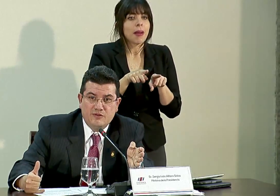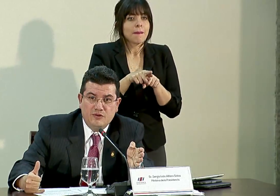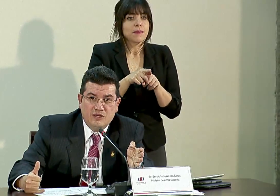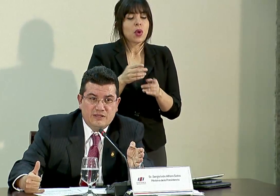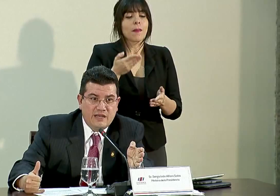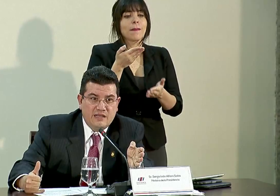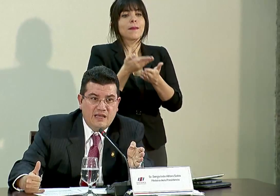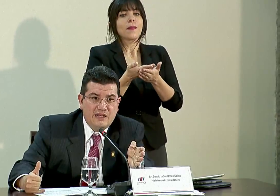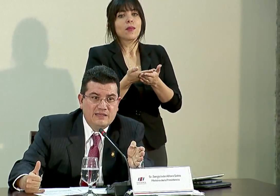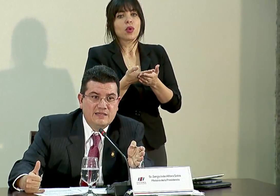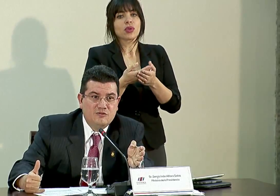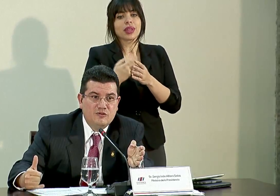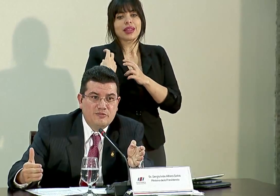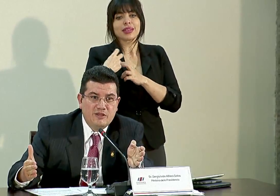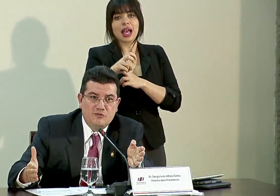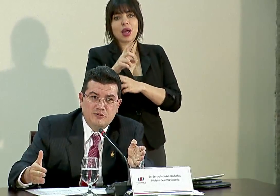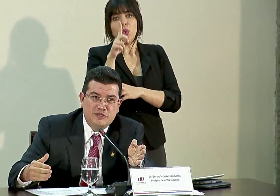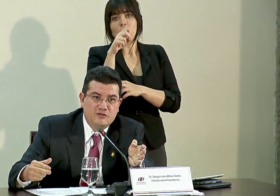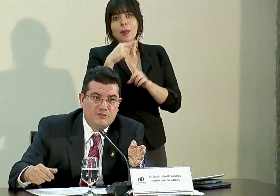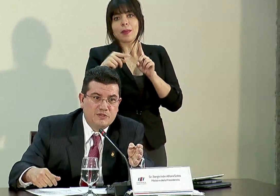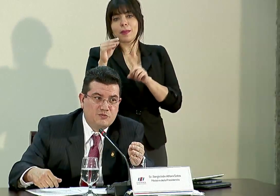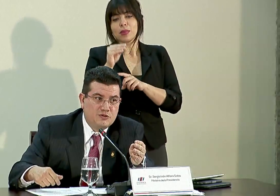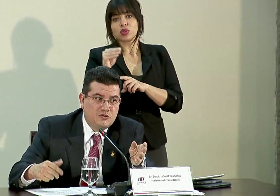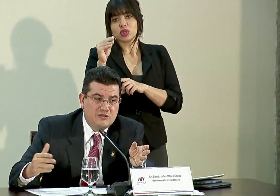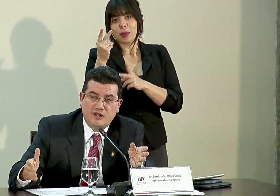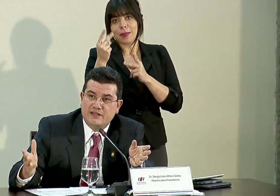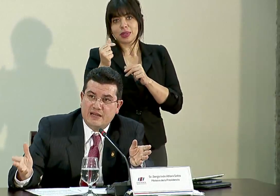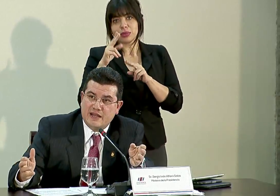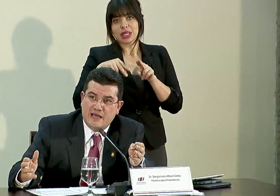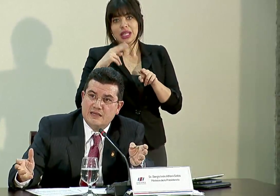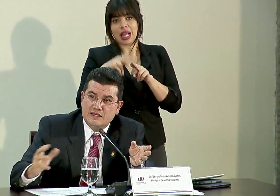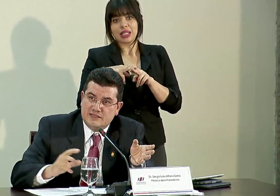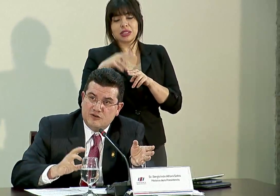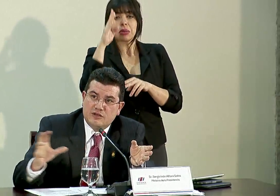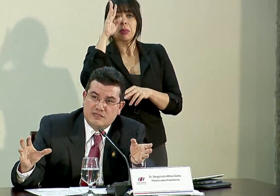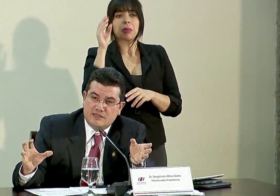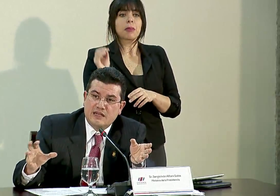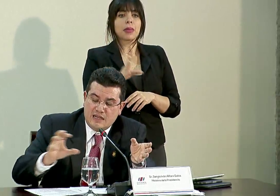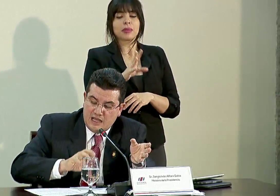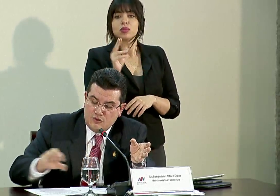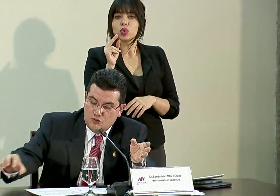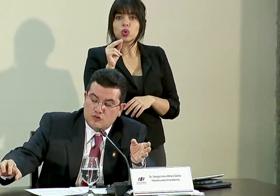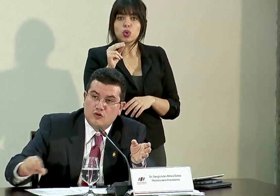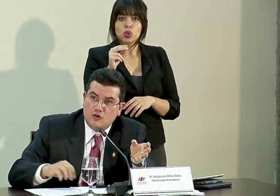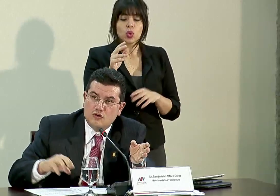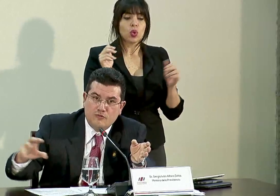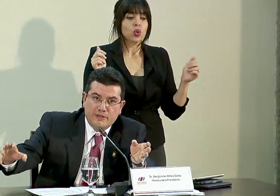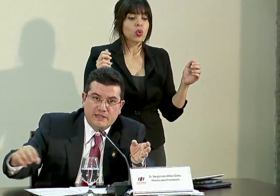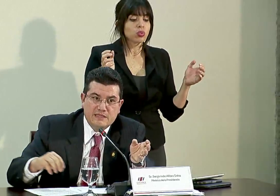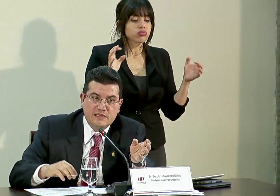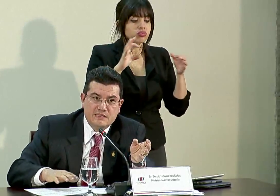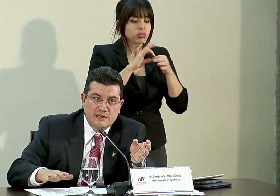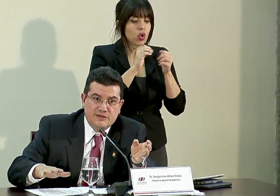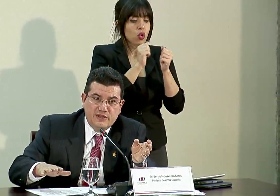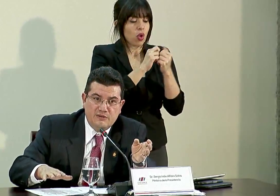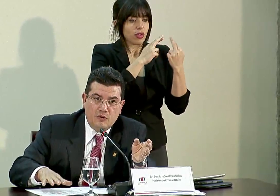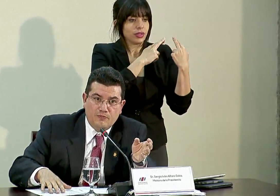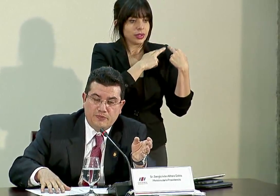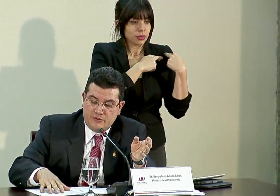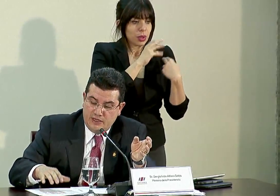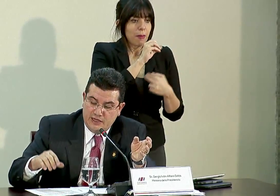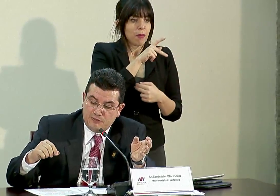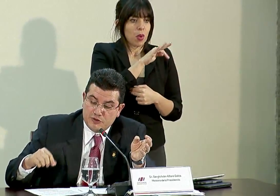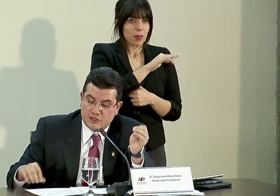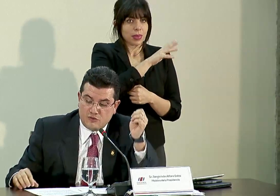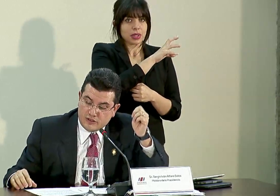proponiendo trasladar ese 1.5% el presupuesto nacional de la nada sino que se traslada junto con competencias del